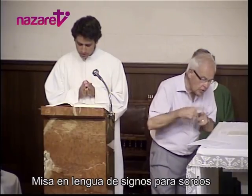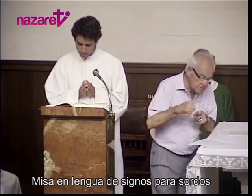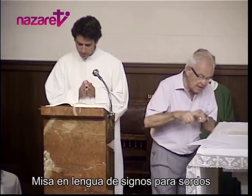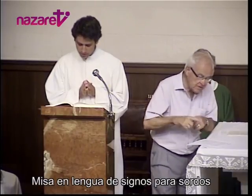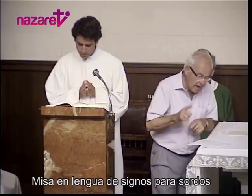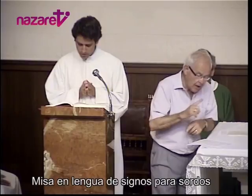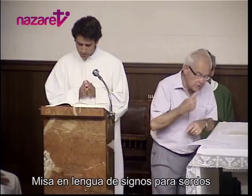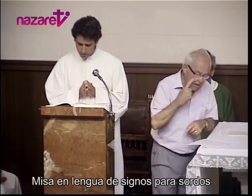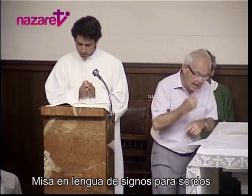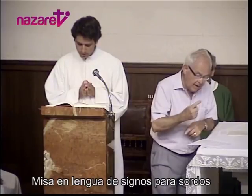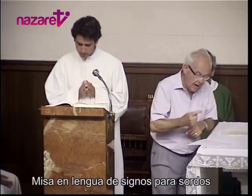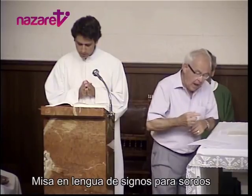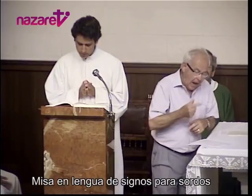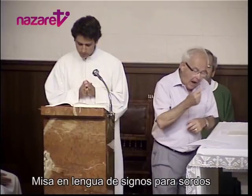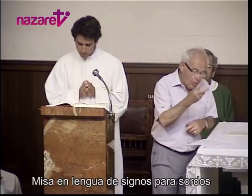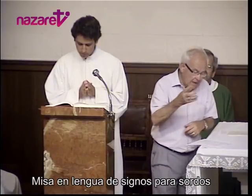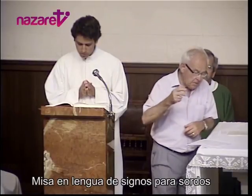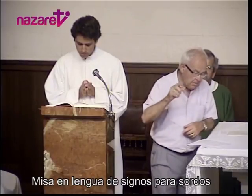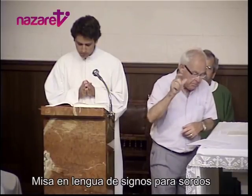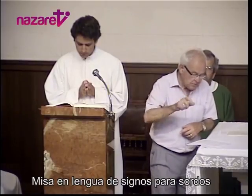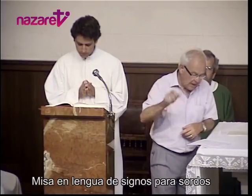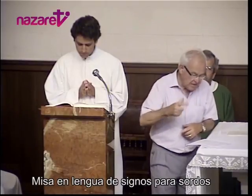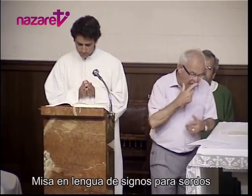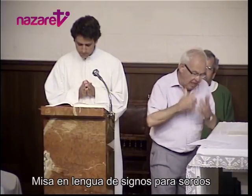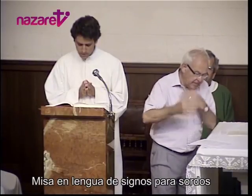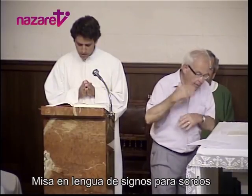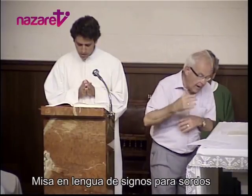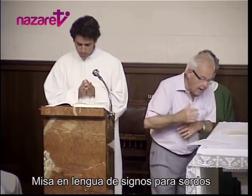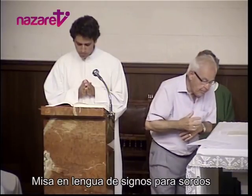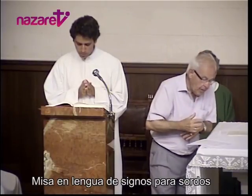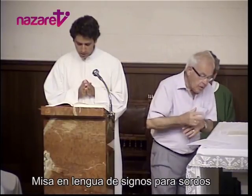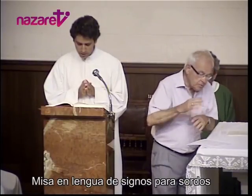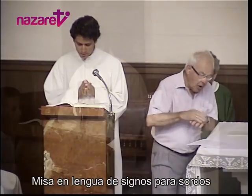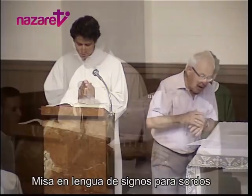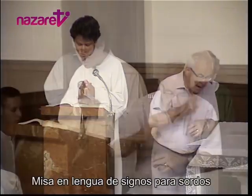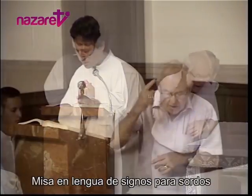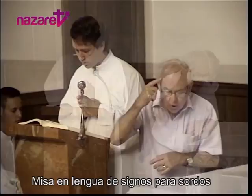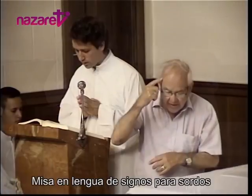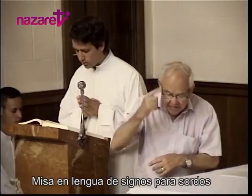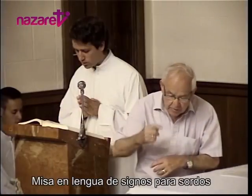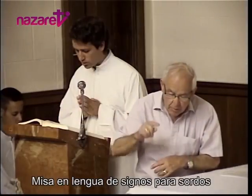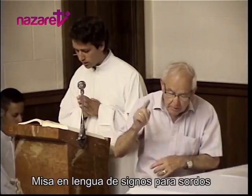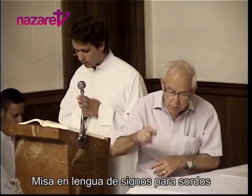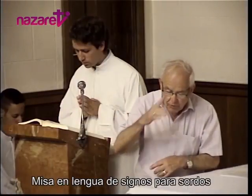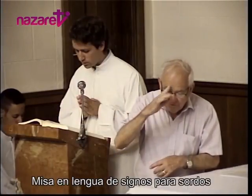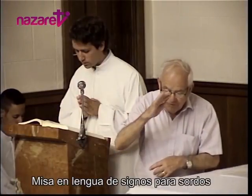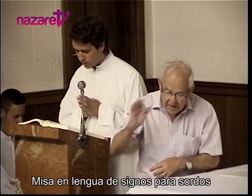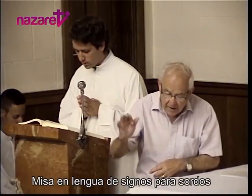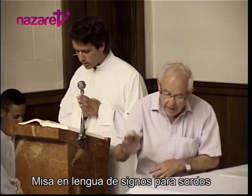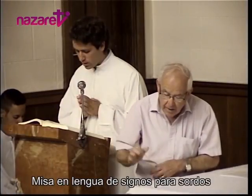espera y garantía de lo que no se ve. Por ella son recordados los antiguos.